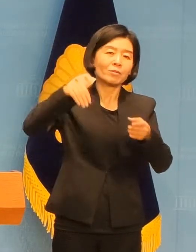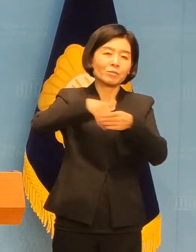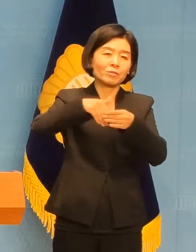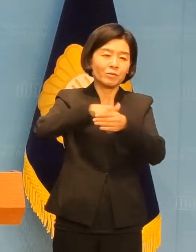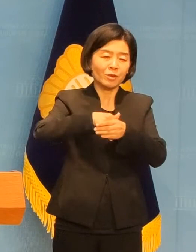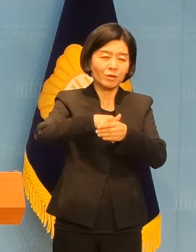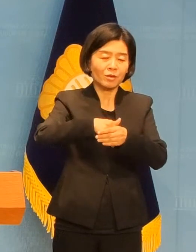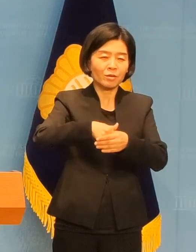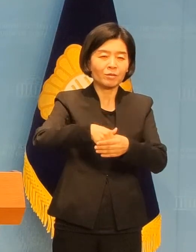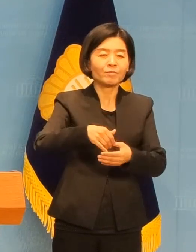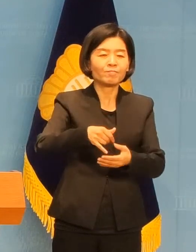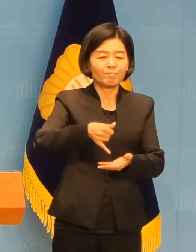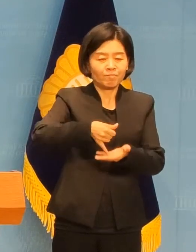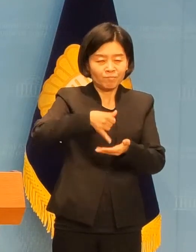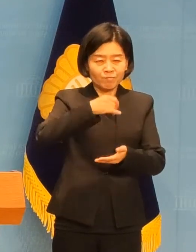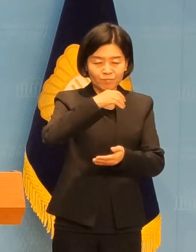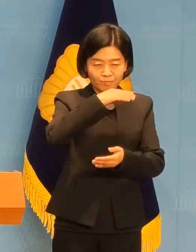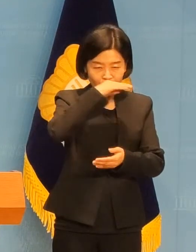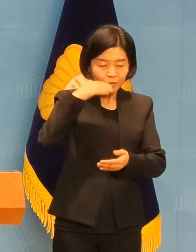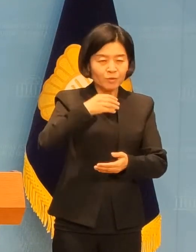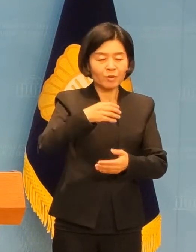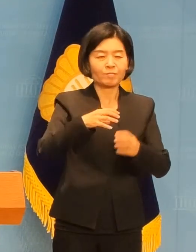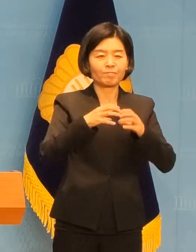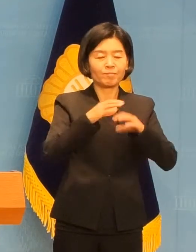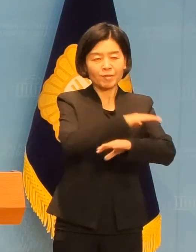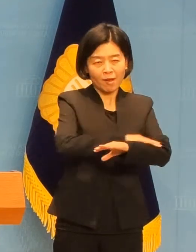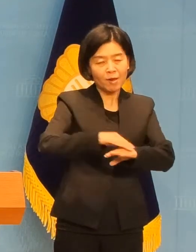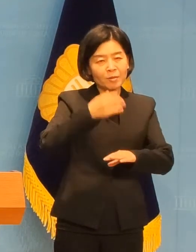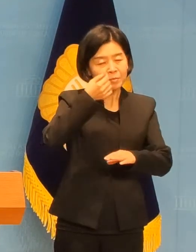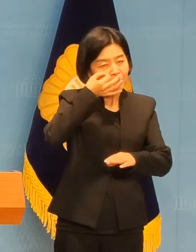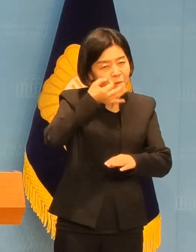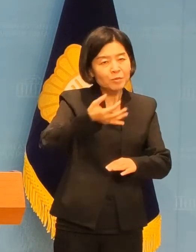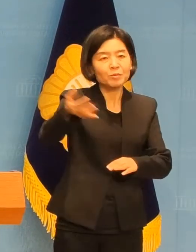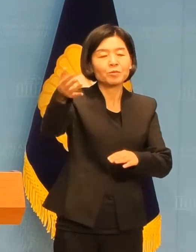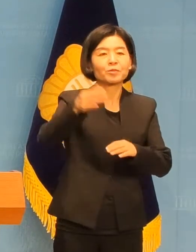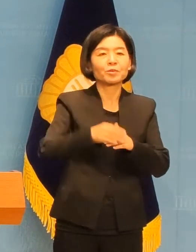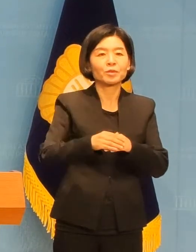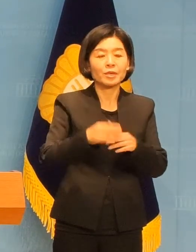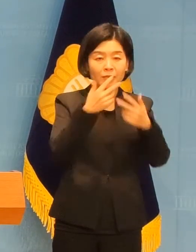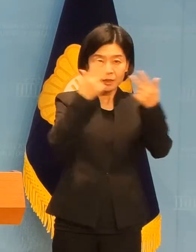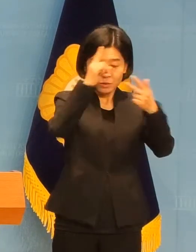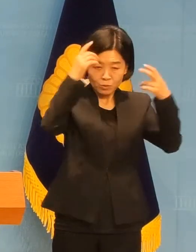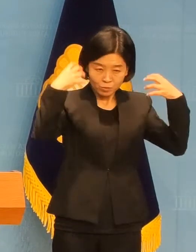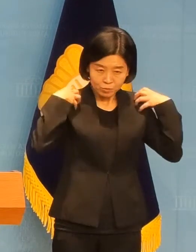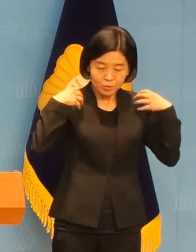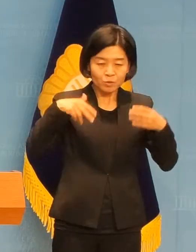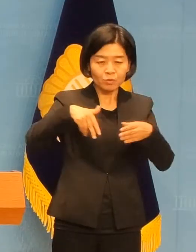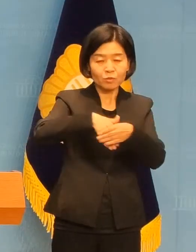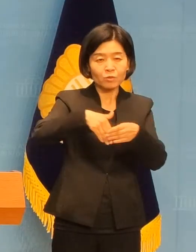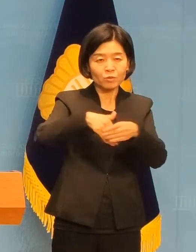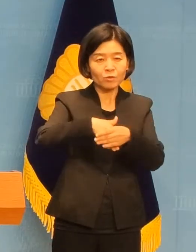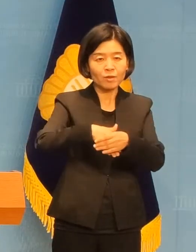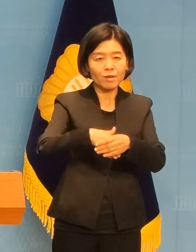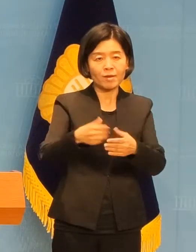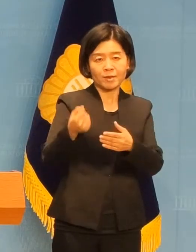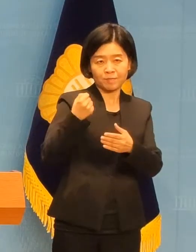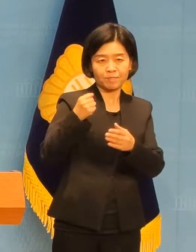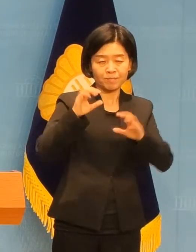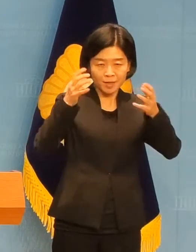있습니다. 이재명 정부는 글로벌 문화강국으로 도약하기 위해 외국인 지역 방문